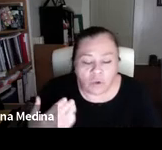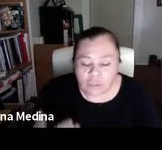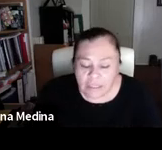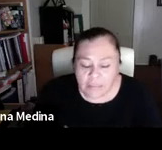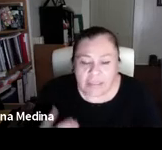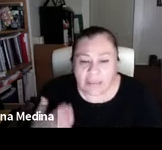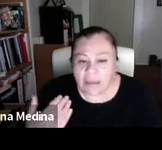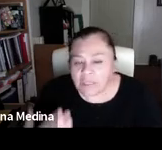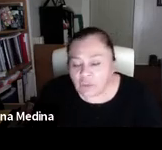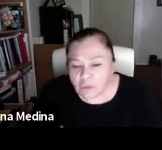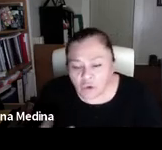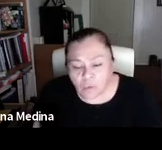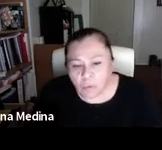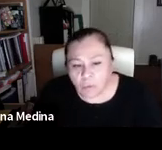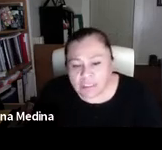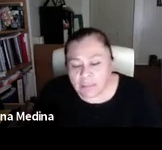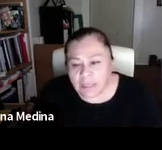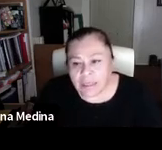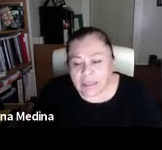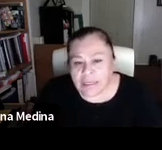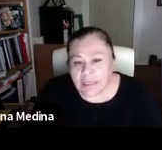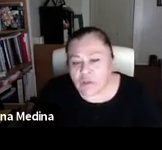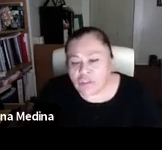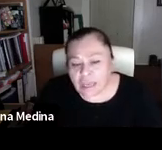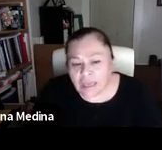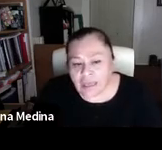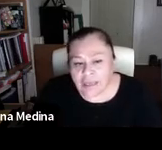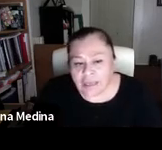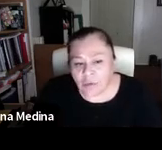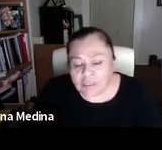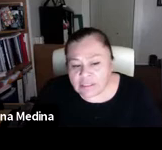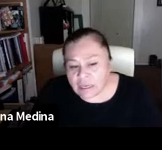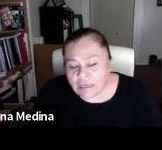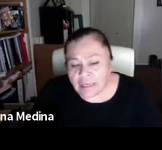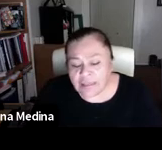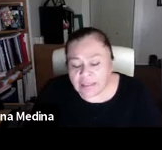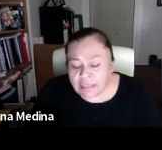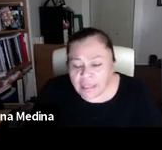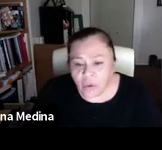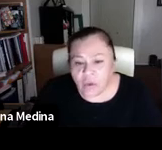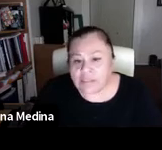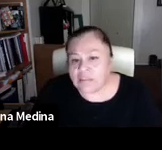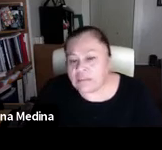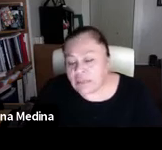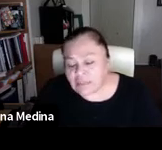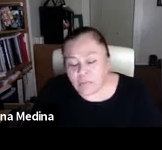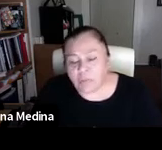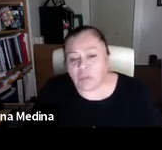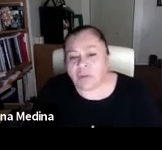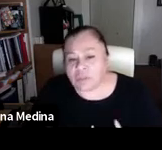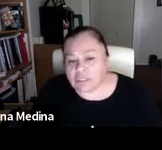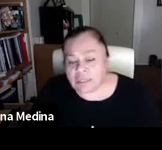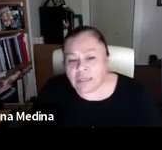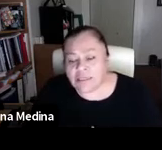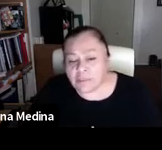haciéndolo constantemente, más o menos como por una semana, y ellos ya lo están entendiendo, ya va a ser momento